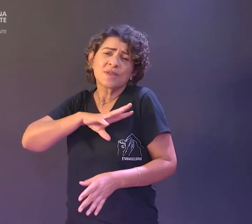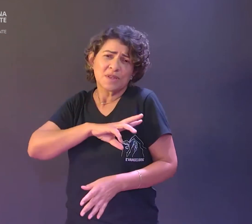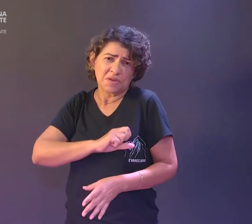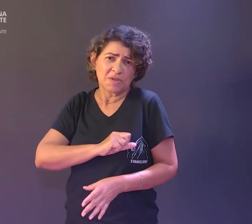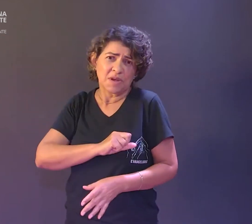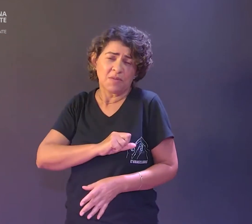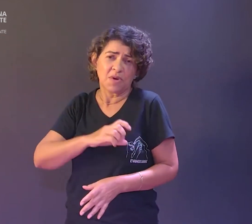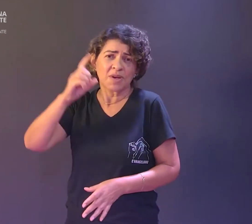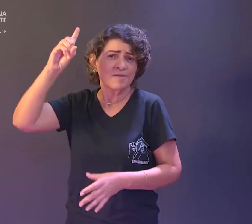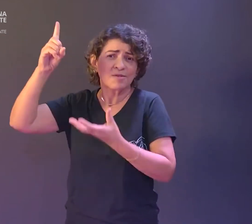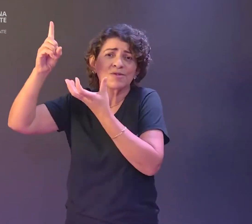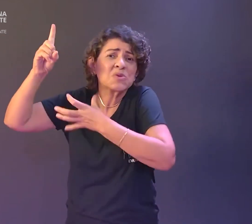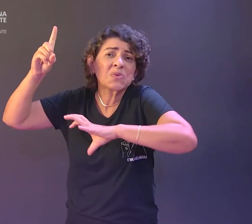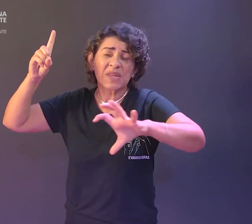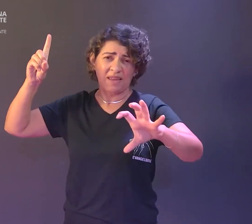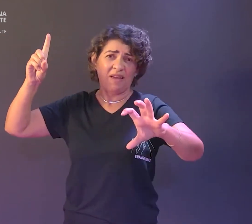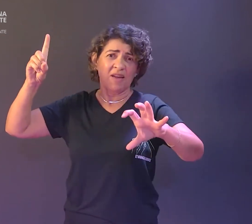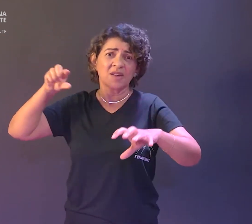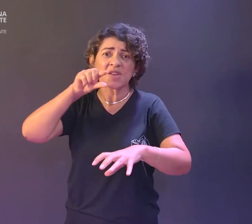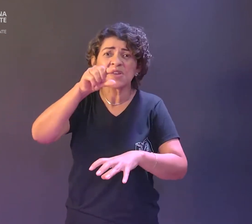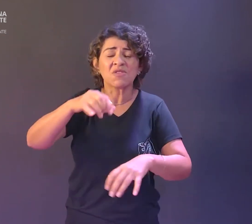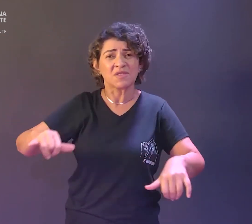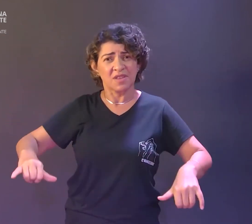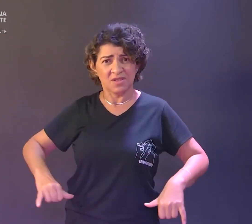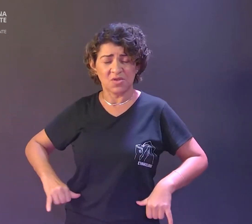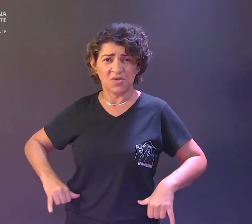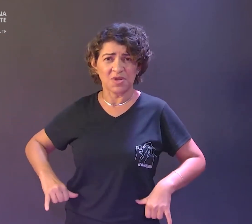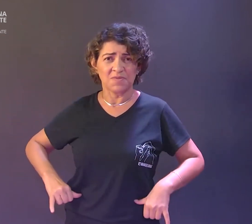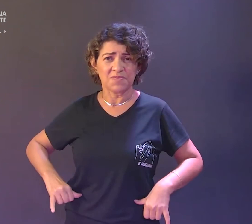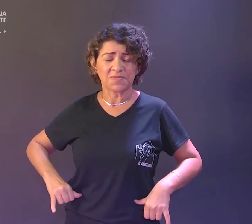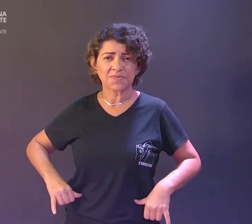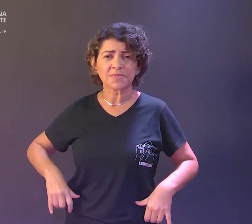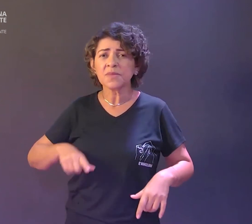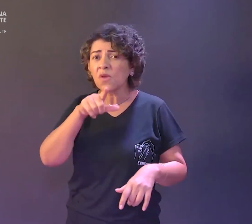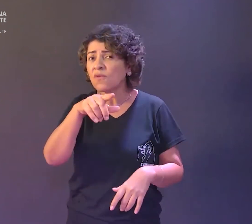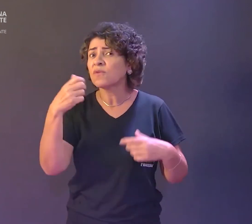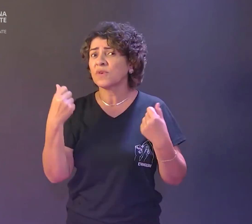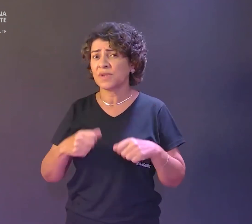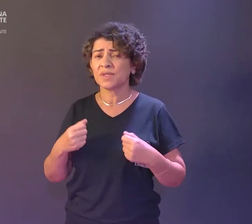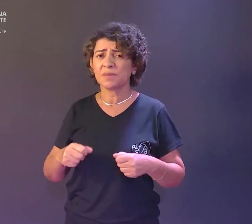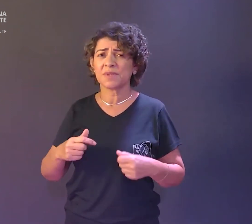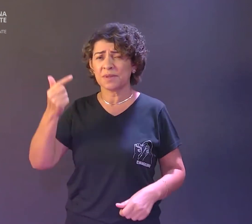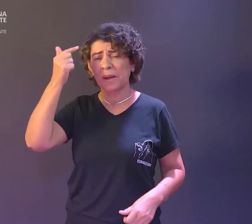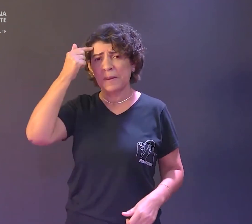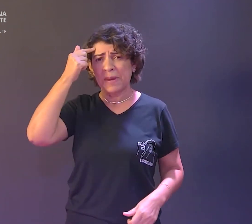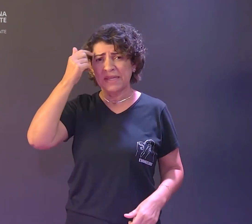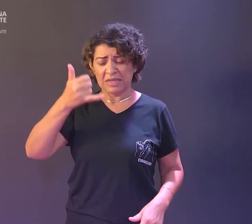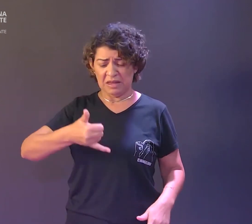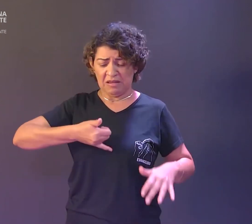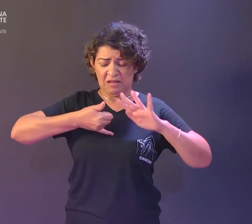coração. Para se libertar destes ídolos, você precisa abrir mão do seu próprio egoísmo e decidir entregar